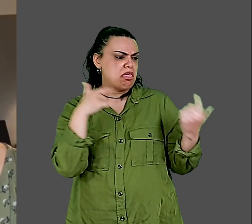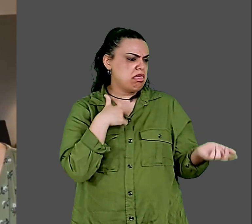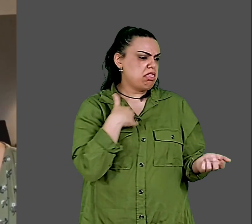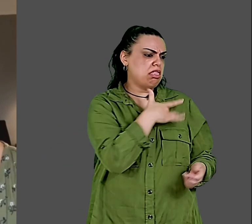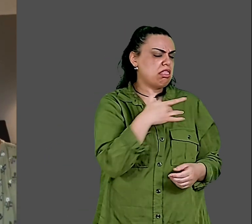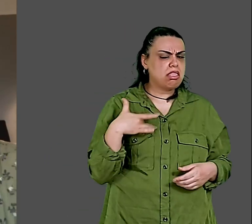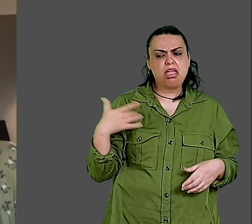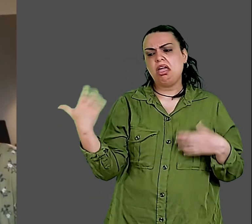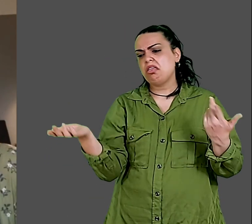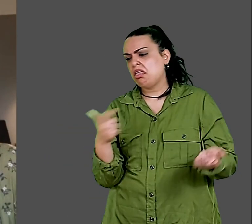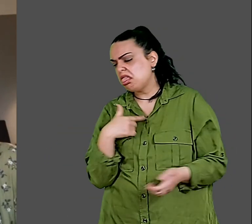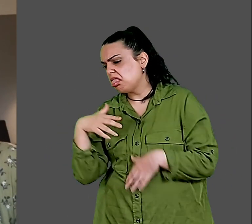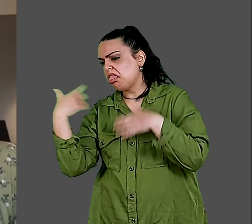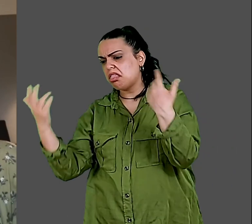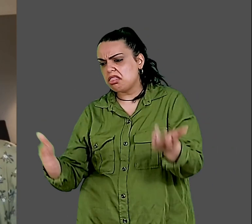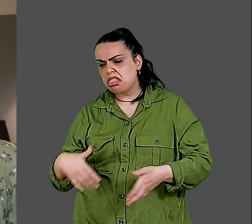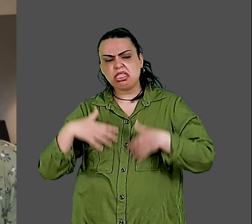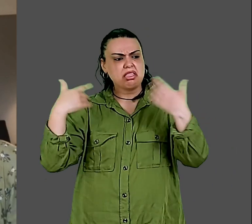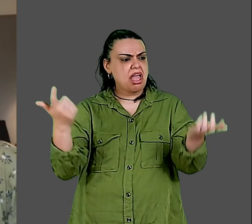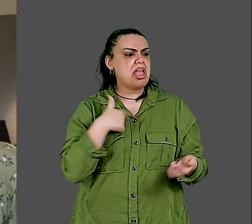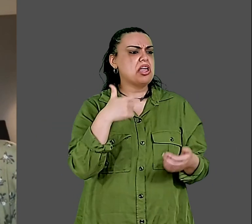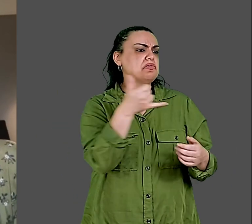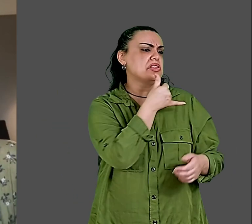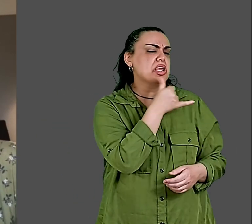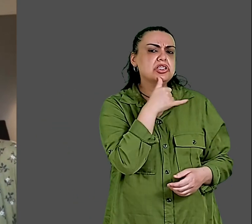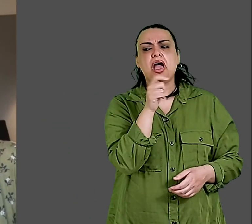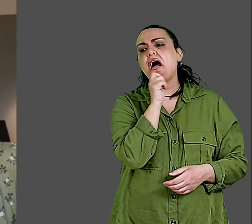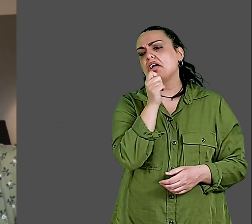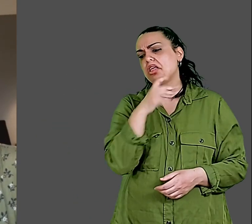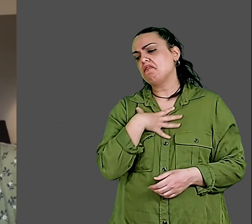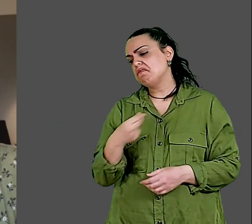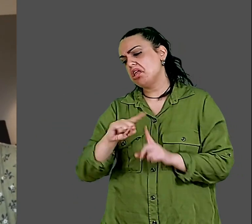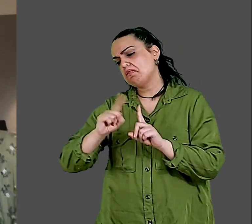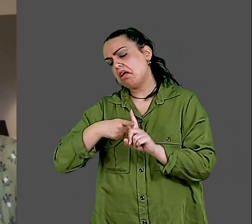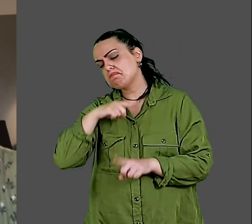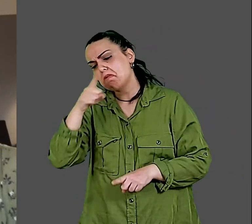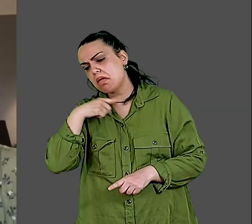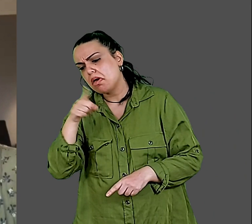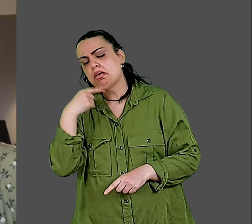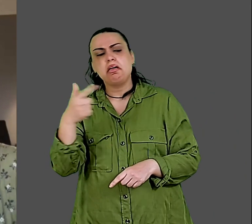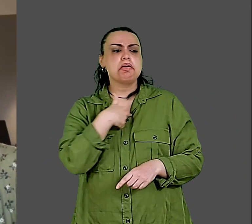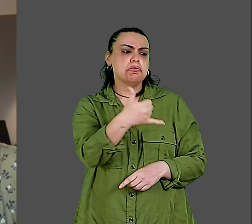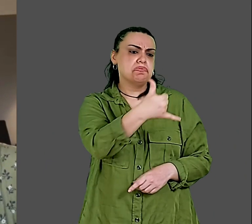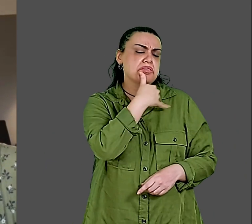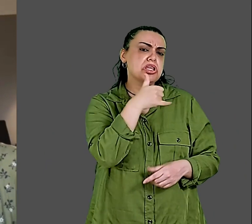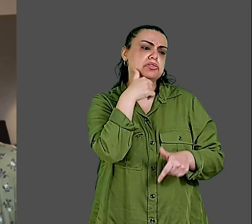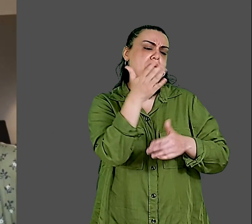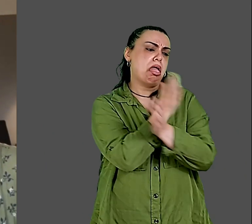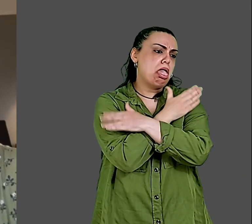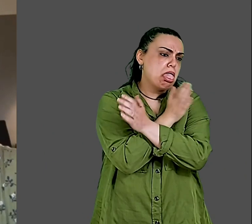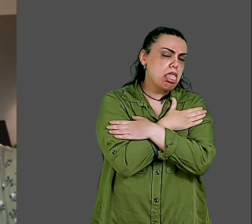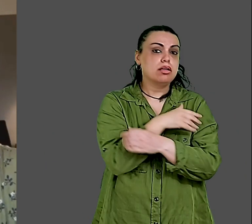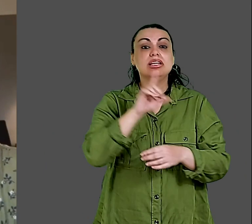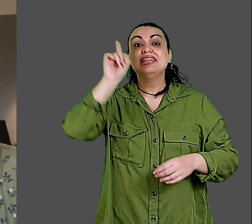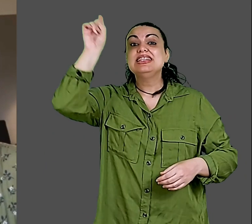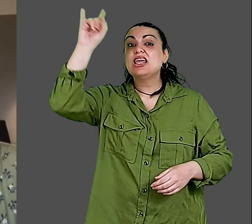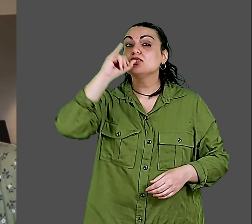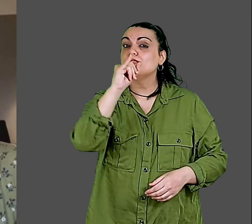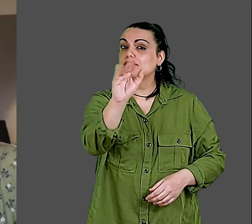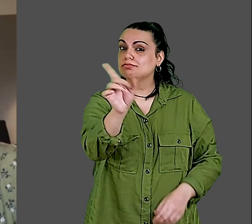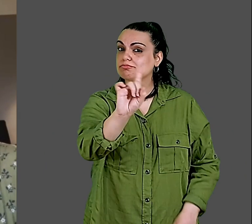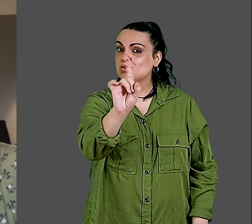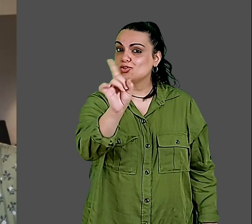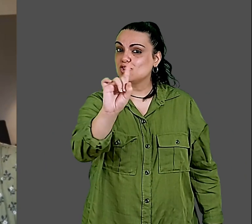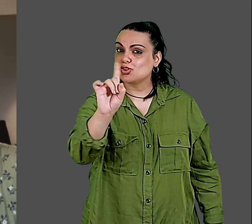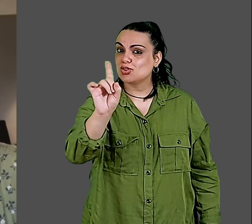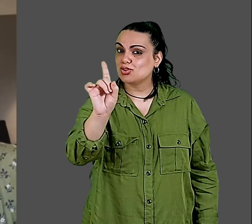plano de saúde, eu tô triste porque eu ainda não tenho uma casa própria, eu tô triste porque eu ainda não tenho filho, eu tô triste porque eu ainda não consegui um emprego. E o